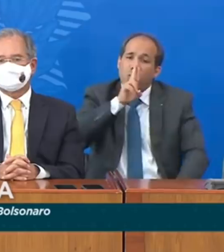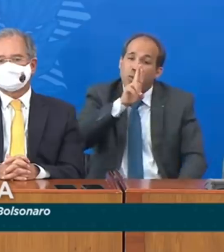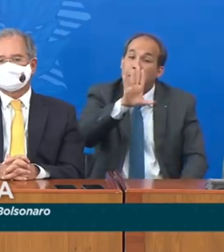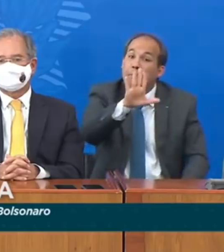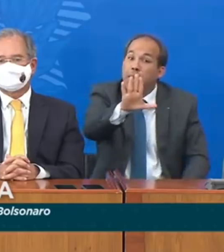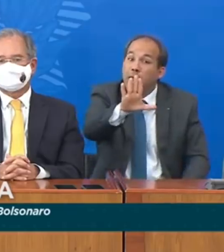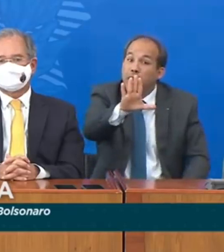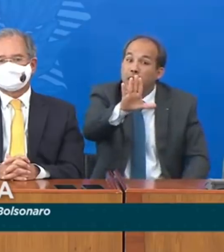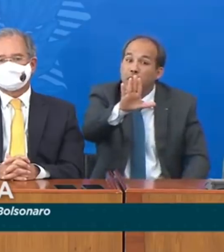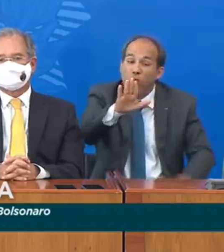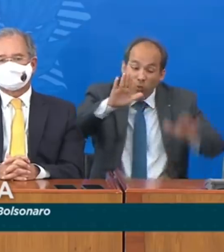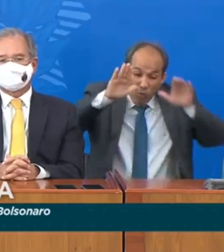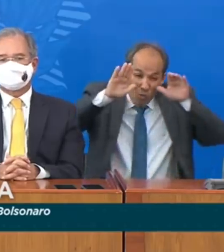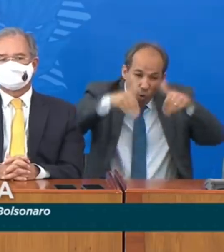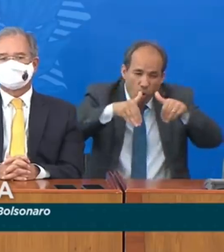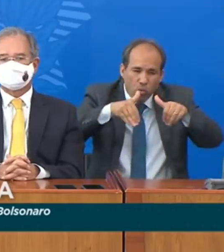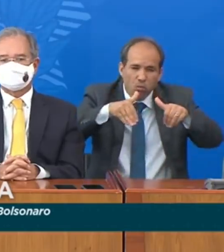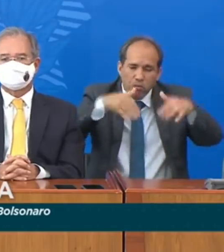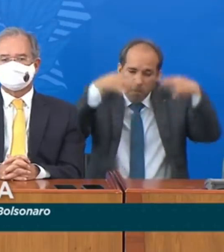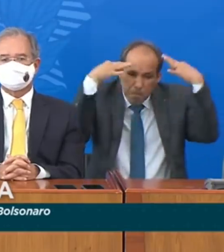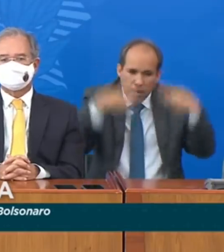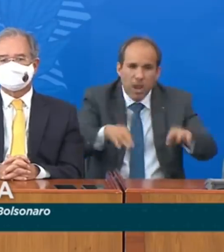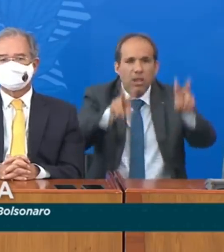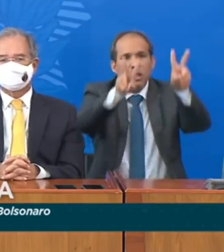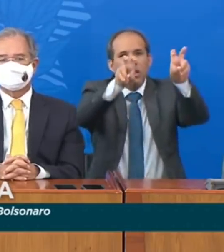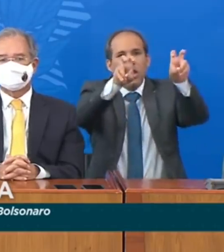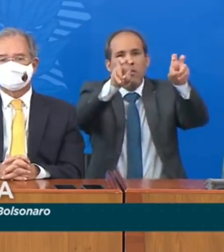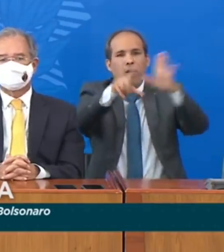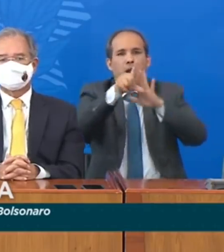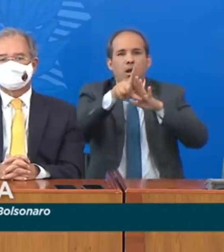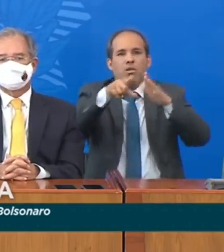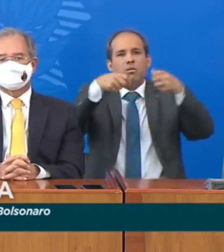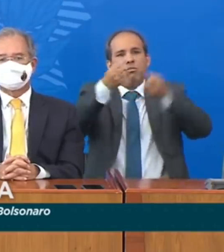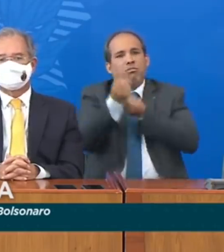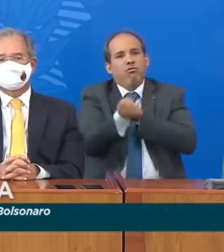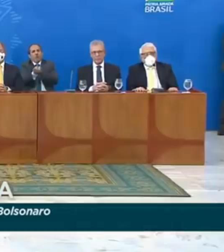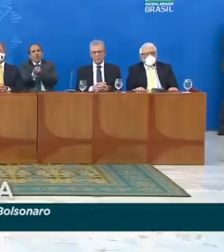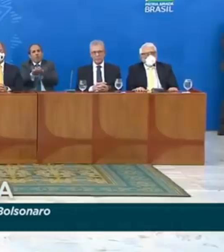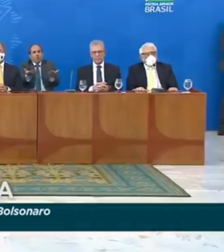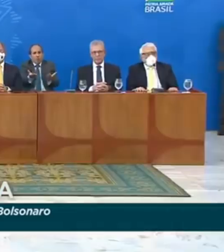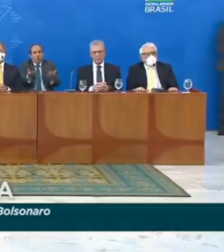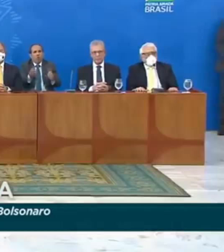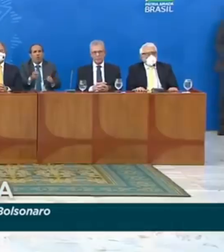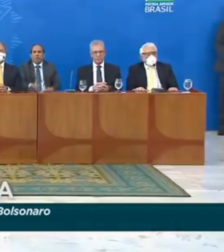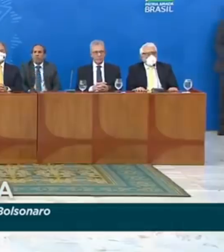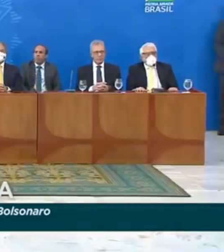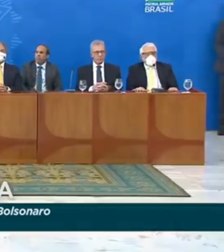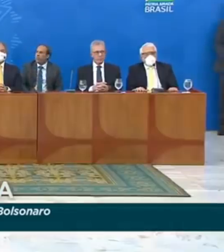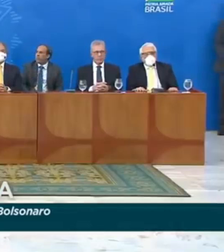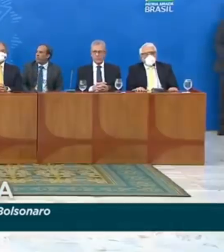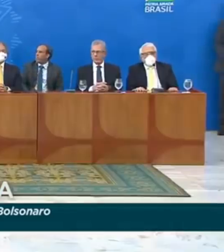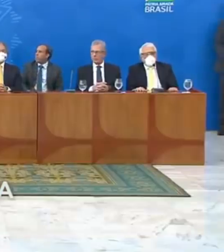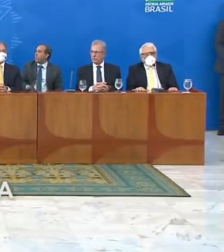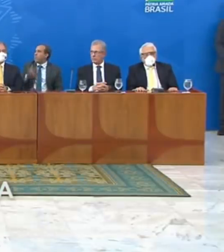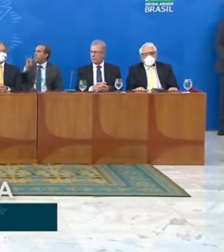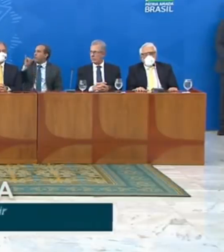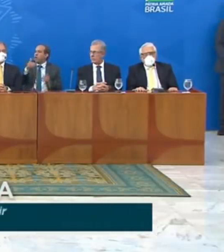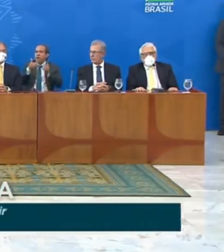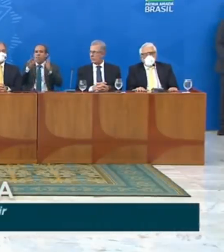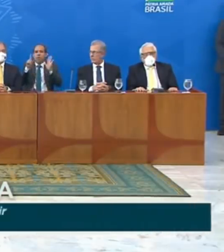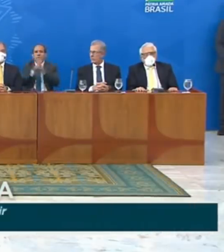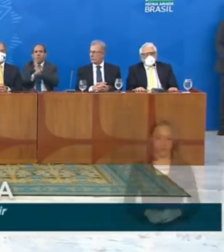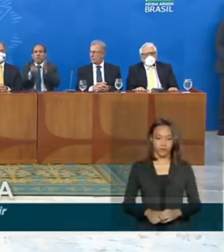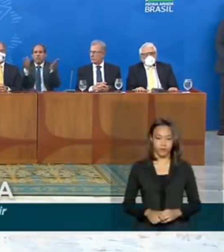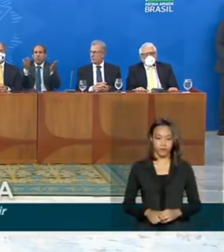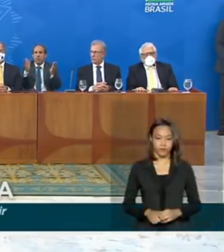trate estritamente dessa questão discutida por nós até o momento. Senhores, a gente vai abrir para as perguntas